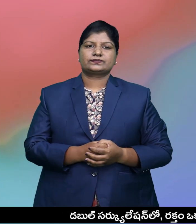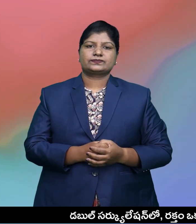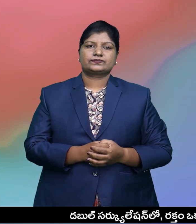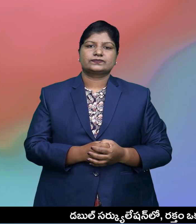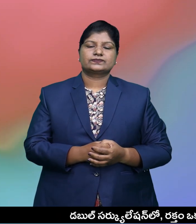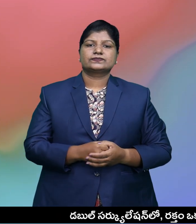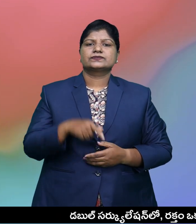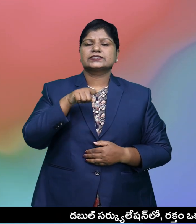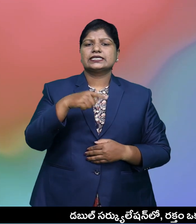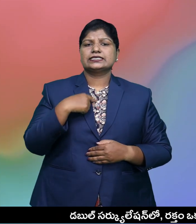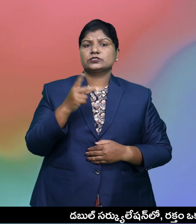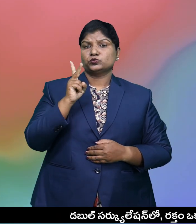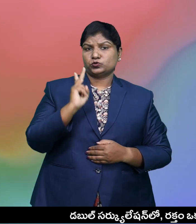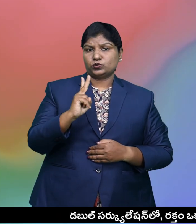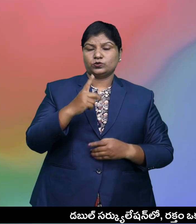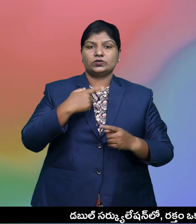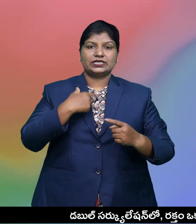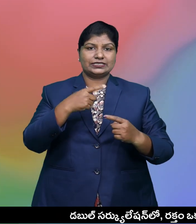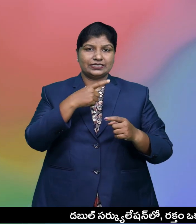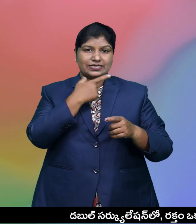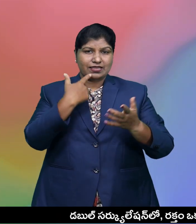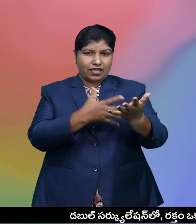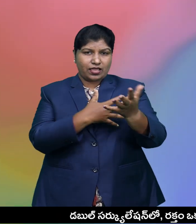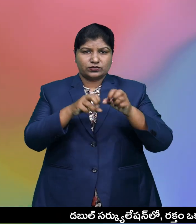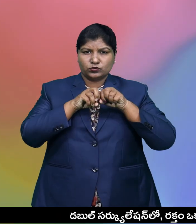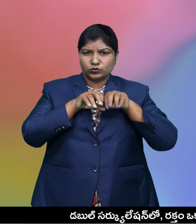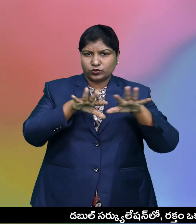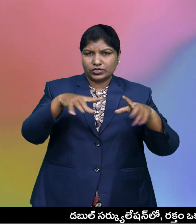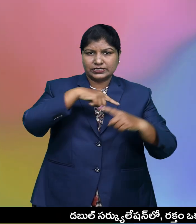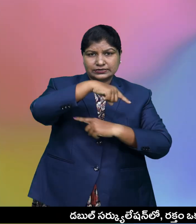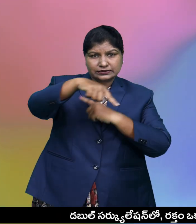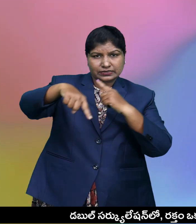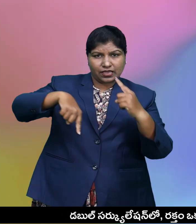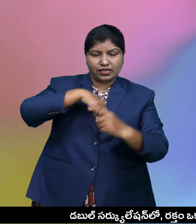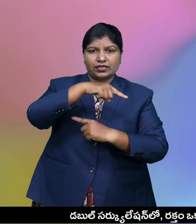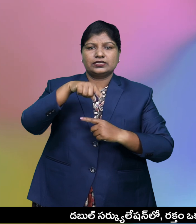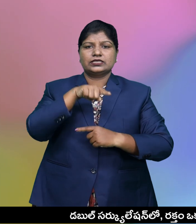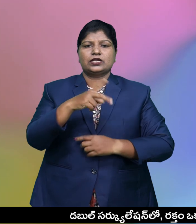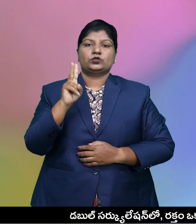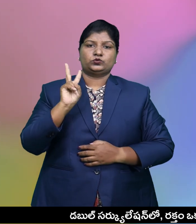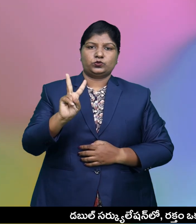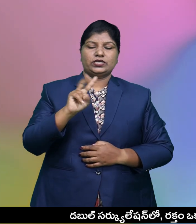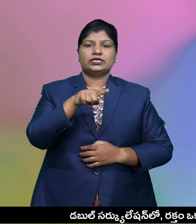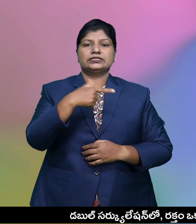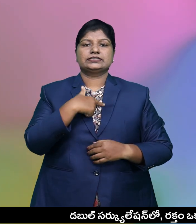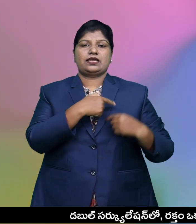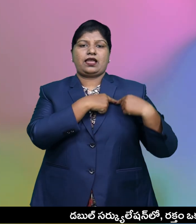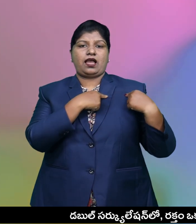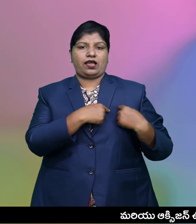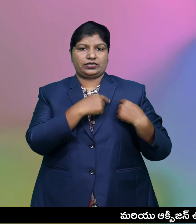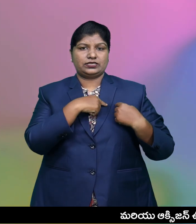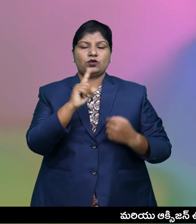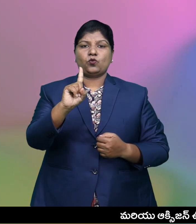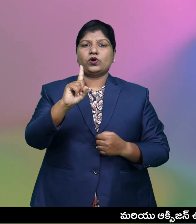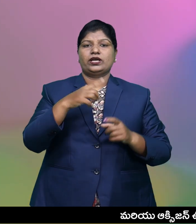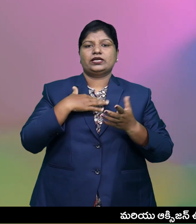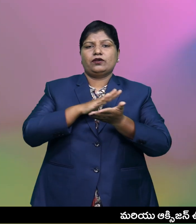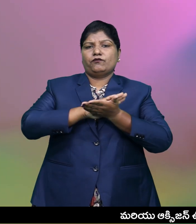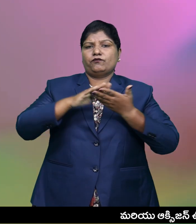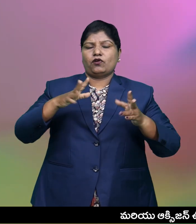డబుల్ సర్క్యులేషన్లో రక్తం ఒక పూర్తి చక్రంలో గుండె ద్వారా 2 సార్లు ప్రసరిస్తుంది మరియు ఆక్సిజన్ ఉన్న